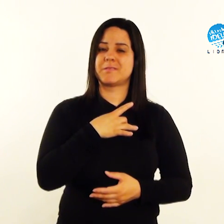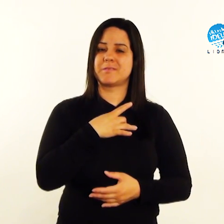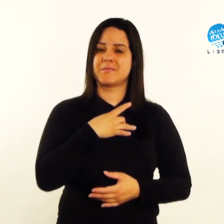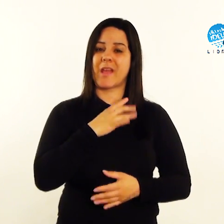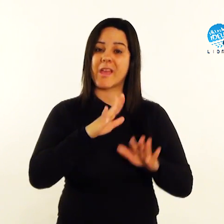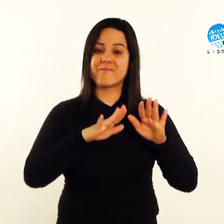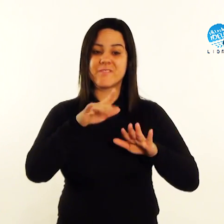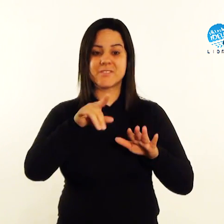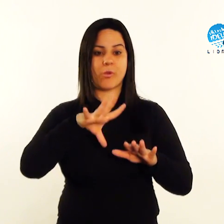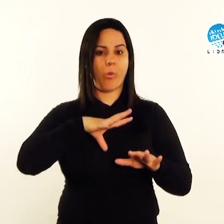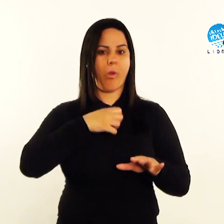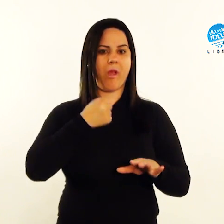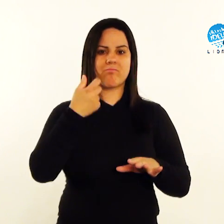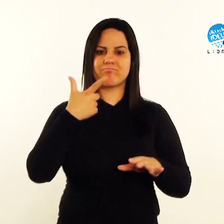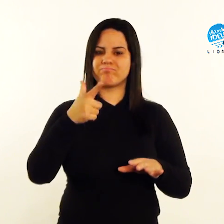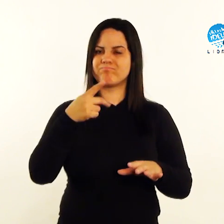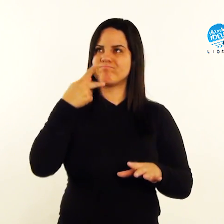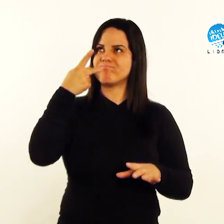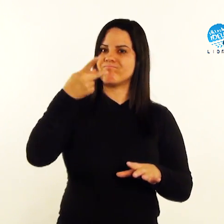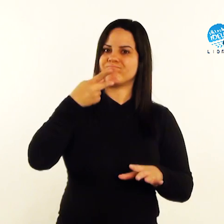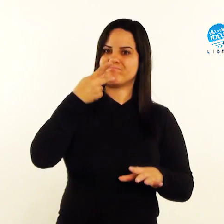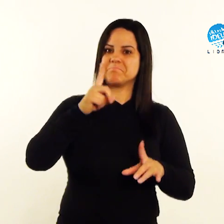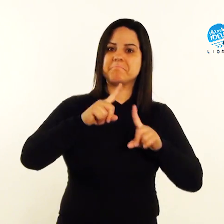Mesmo aqueles que você não tem coragem de falar para ninguém.